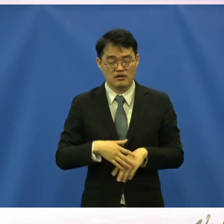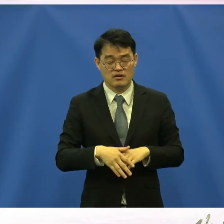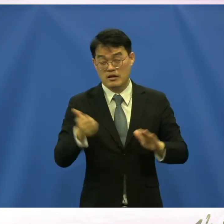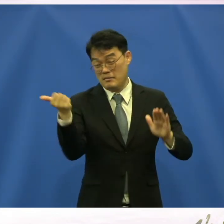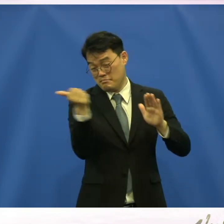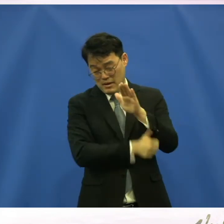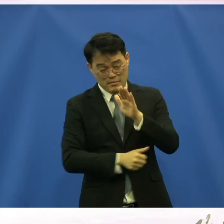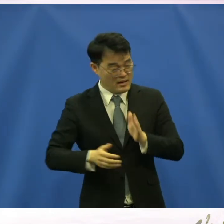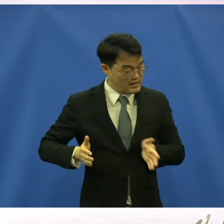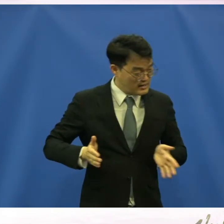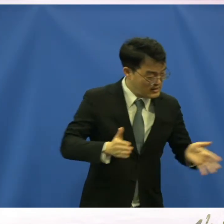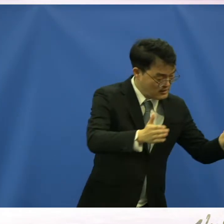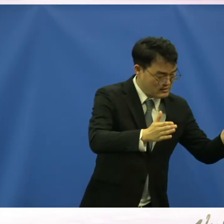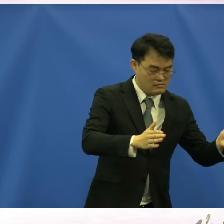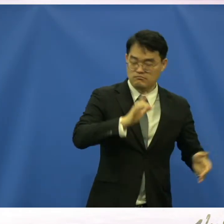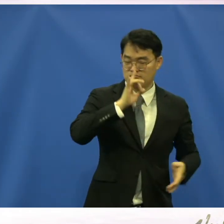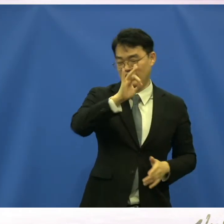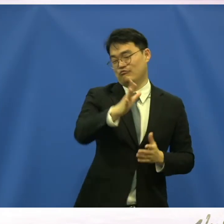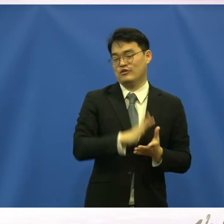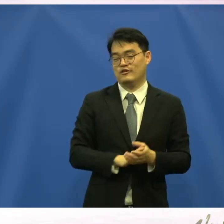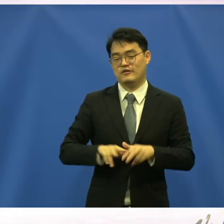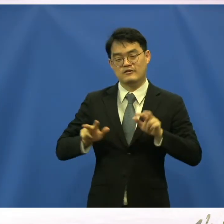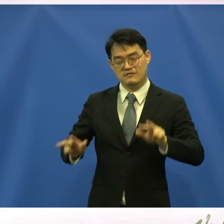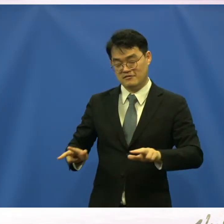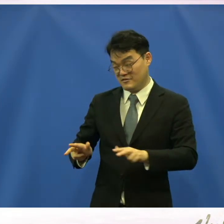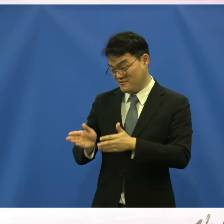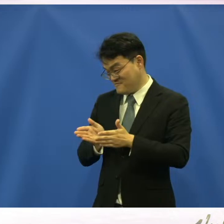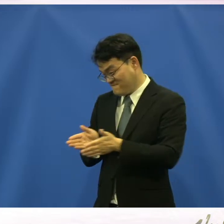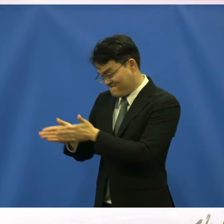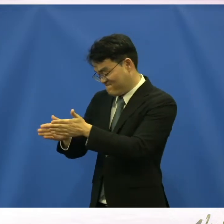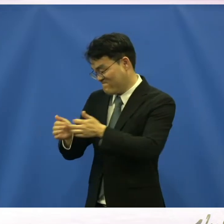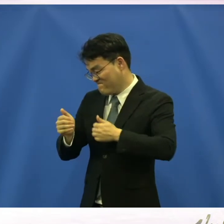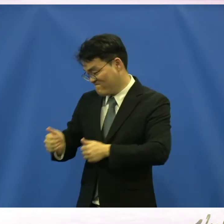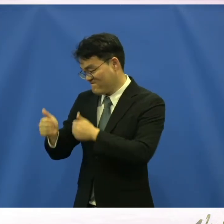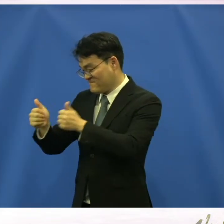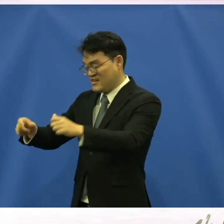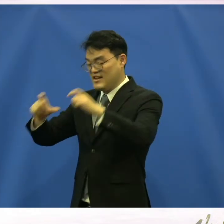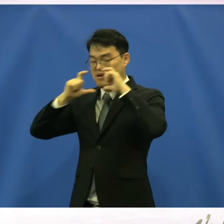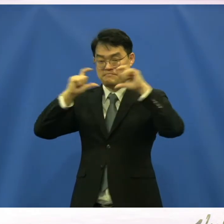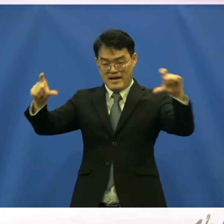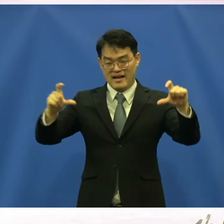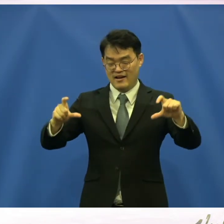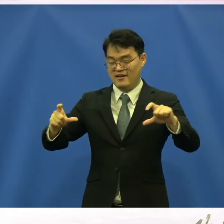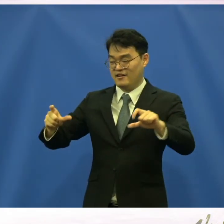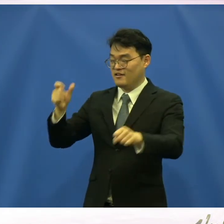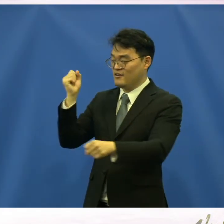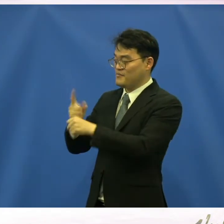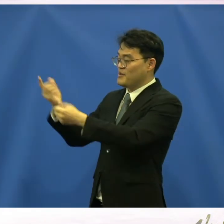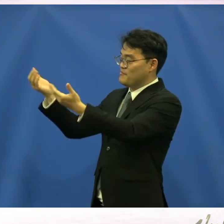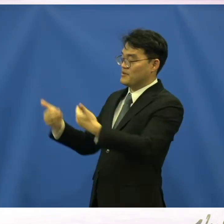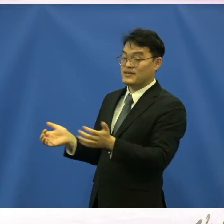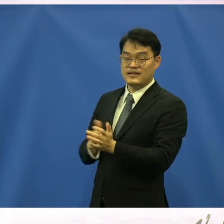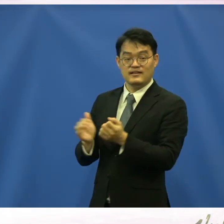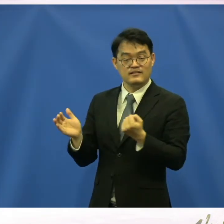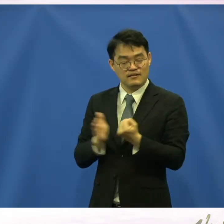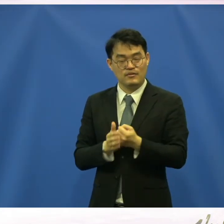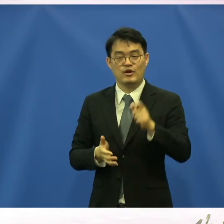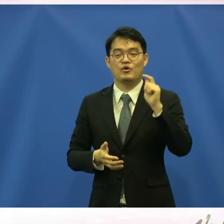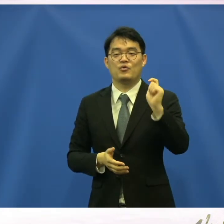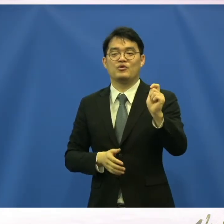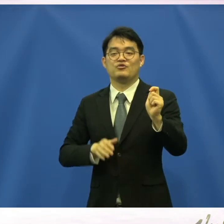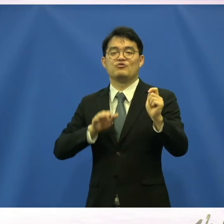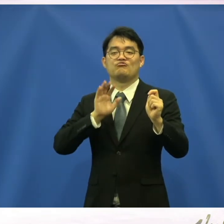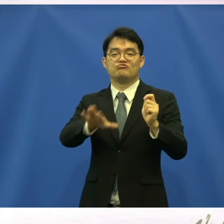승리는 선포됐고 우리에게 주어진 거예요. 그래서 여러분 우리는 어떻게 살아요? 고린도서 4장 8절로 12절